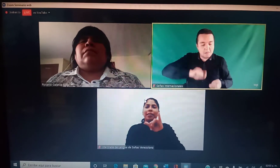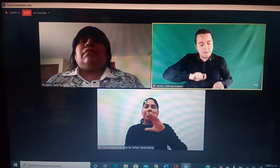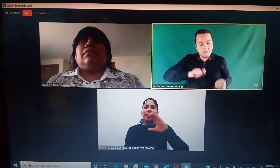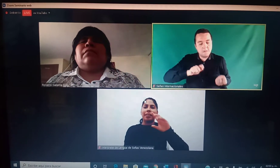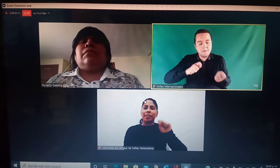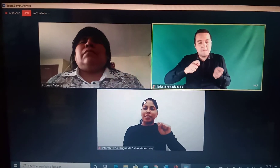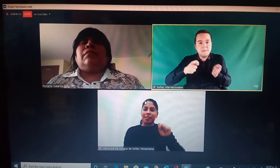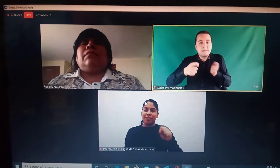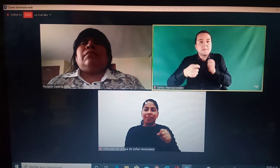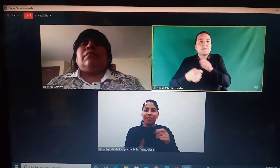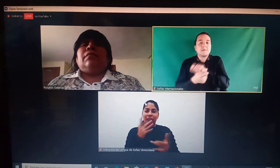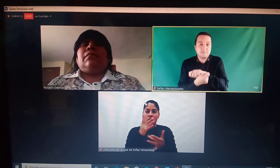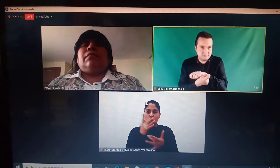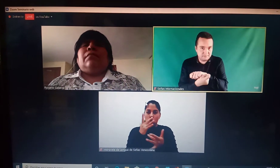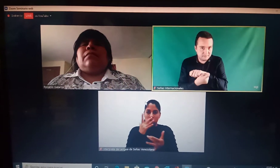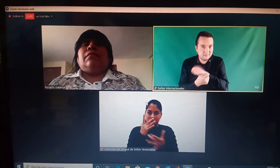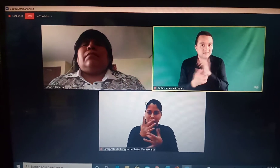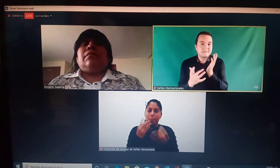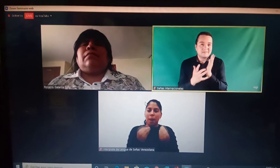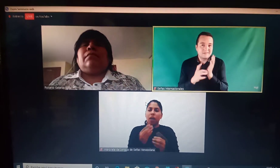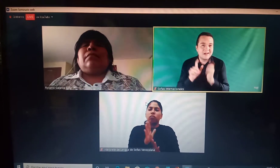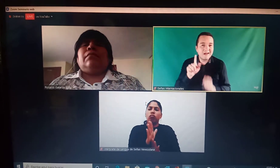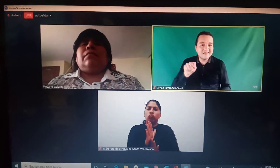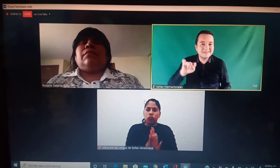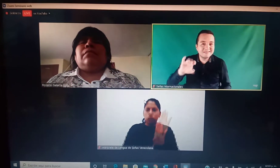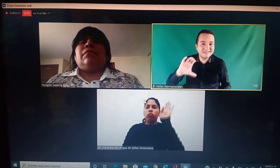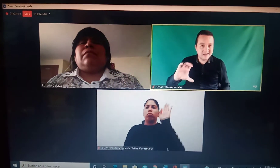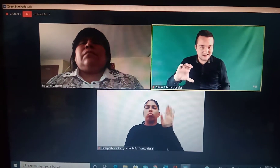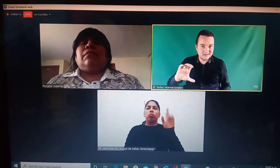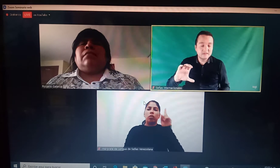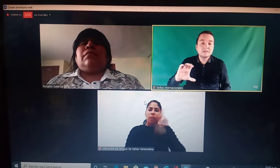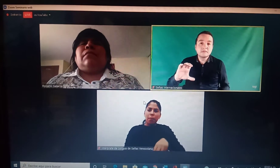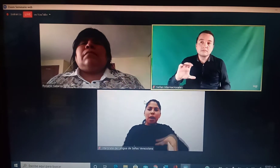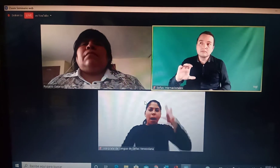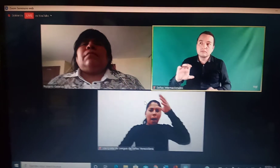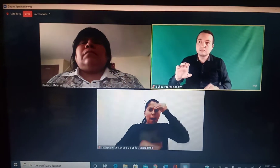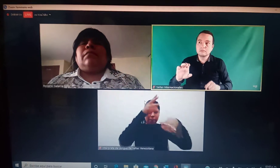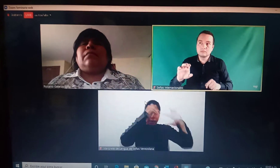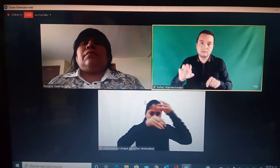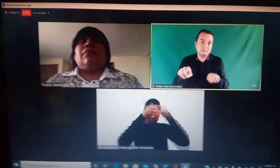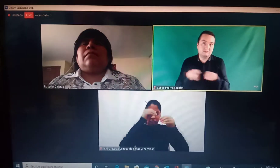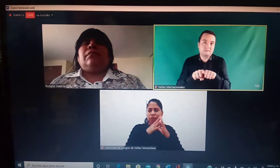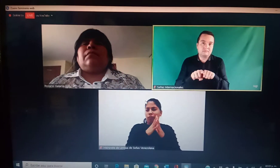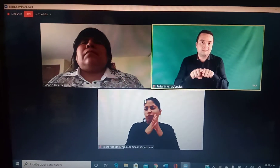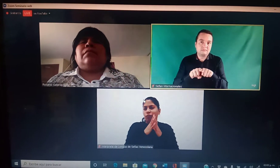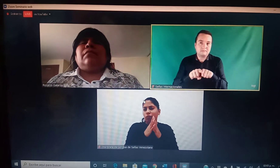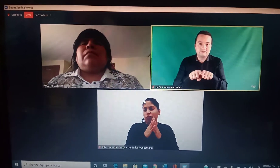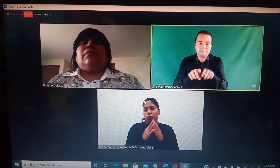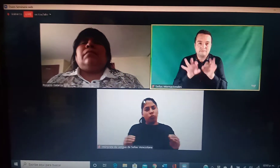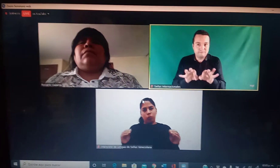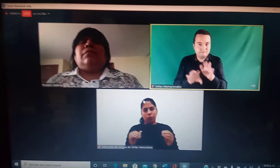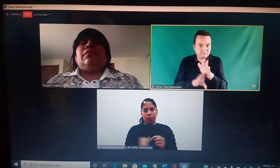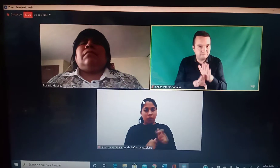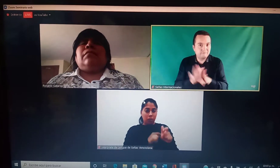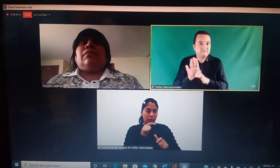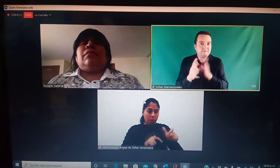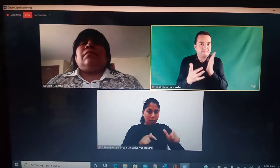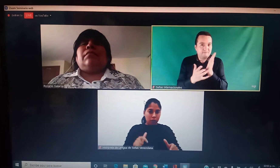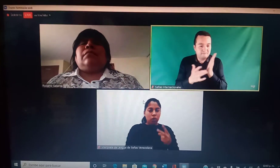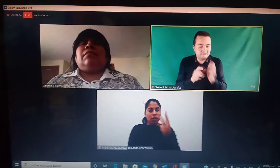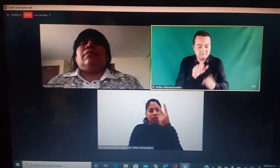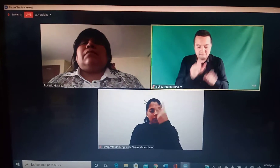el desarrollo o el aprendizaje con las personas ciegas